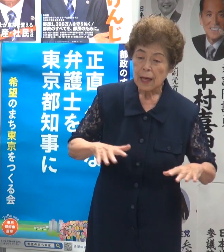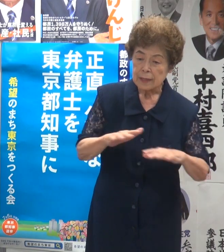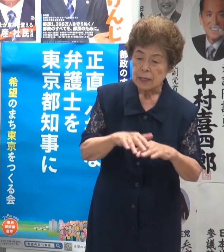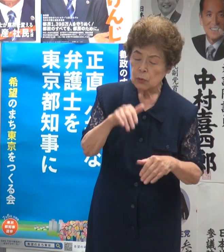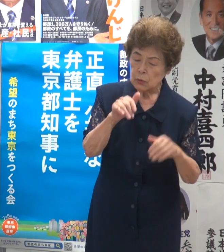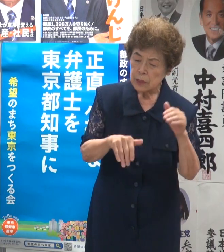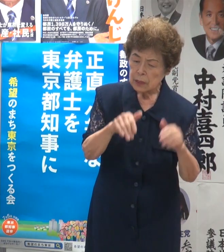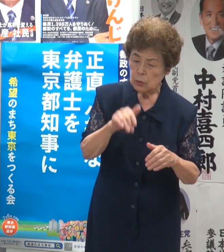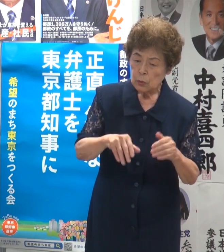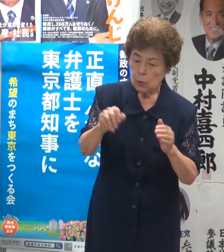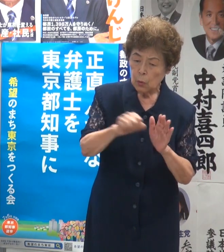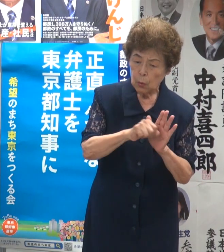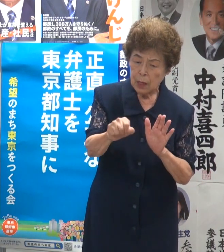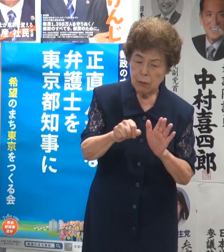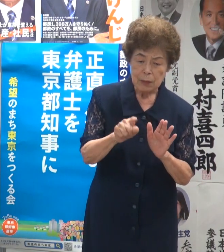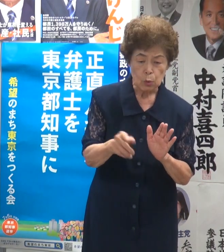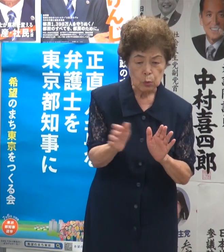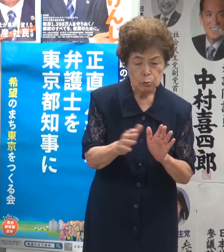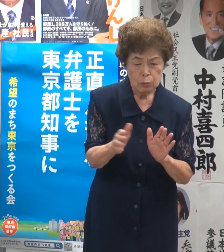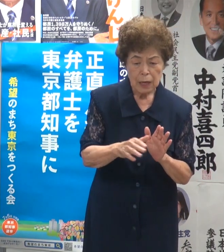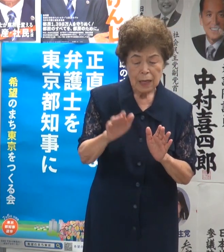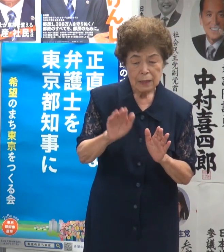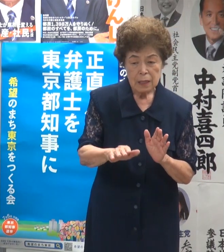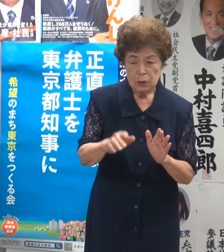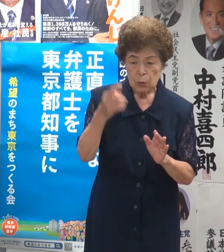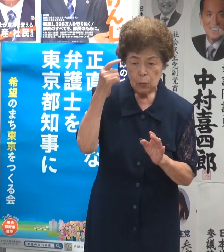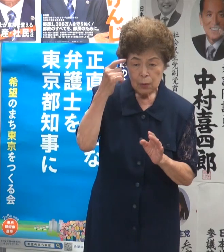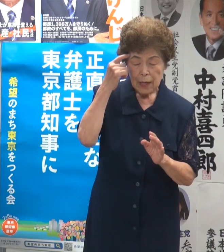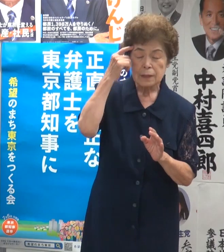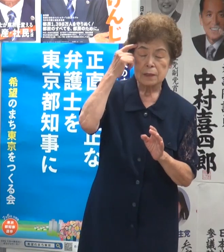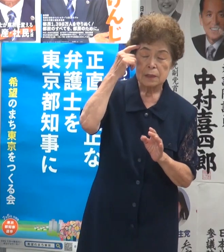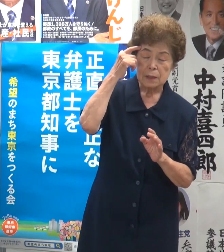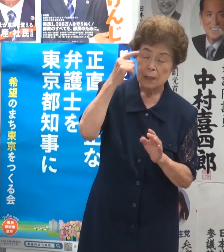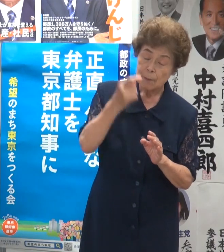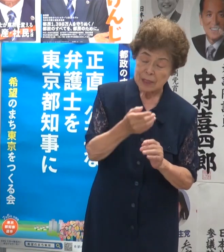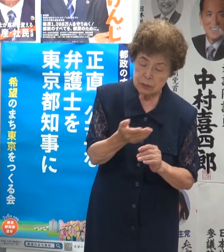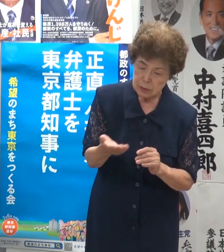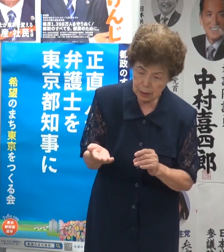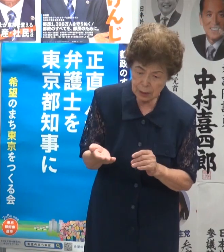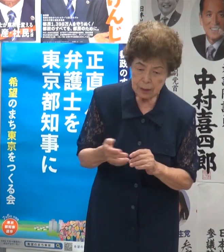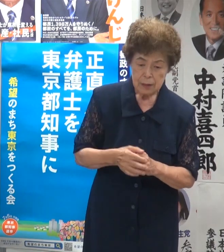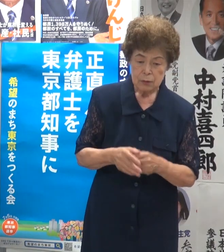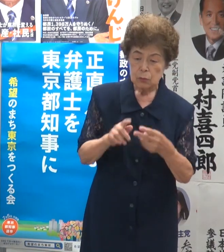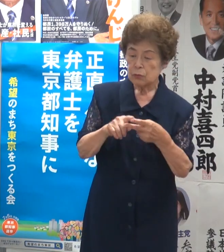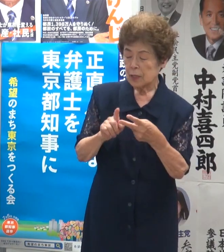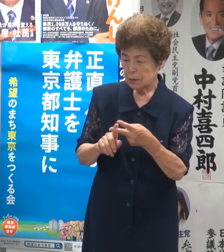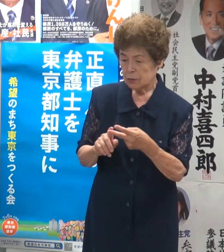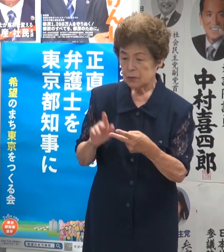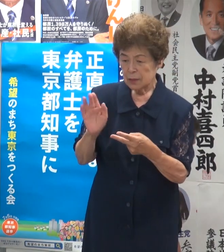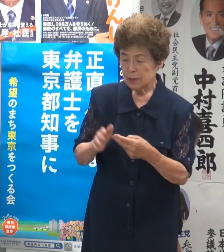果っていうのは、どれぐらいあったと、もう感じられてるのか、ちょっとその2点、もう一回お願いします。